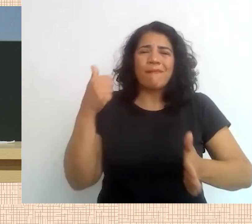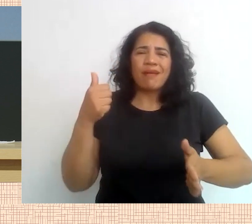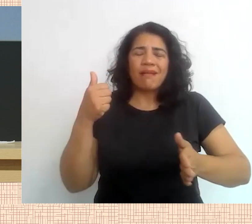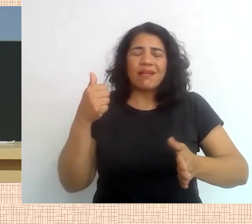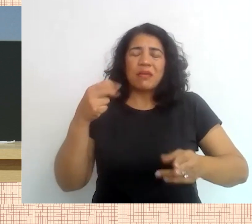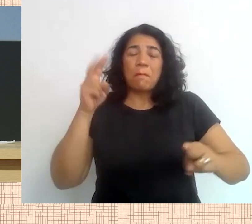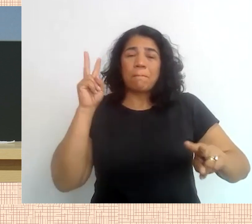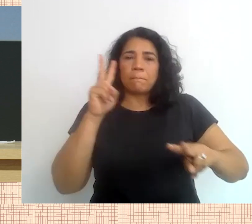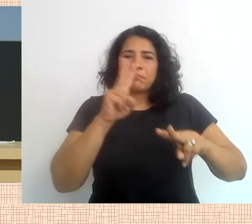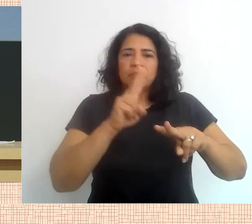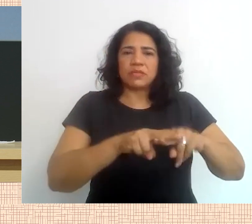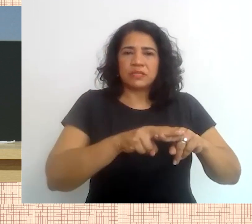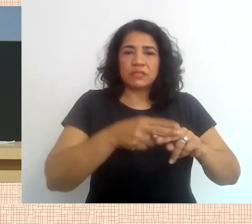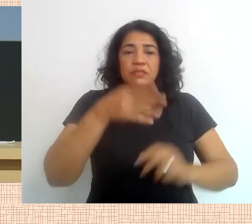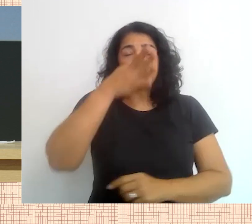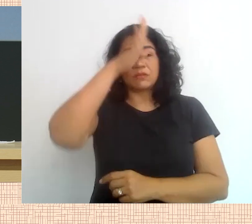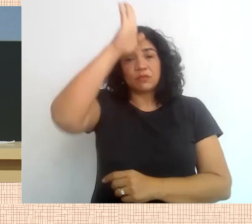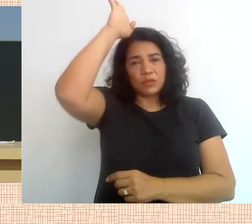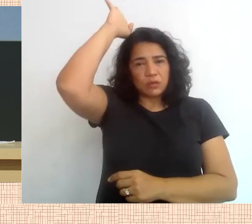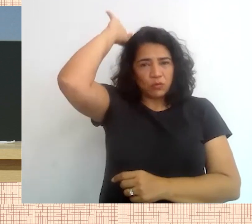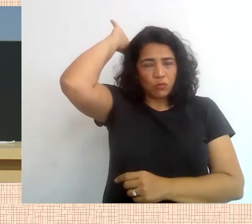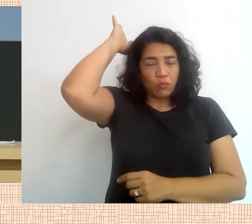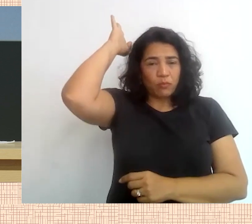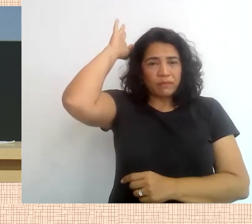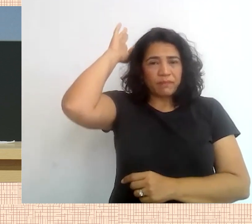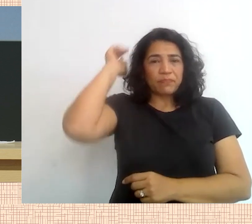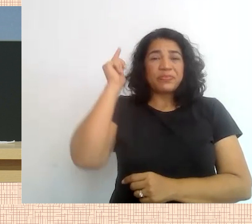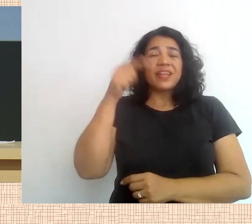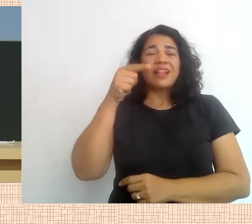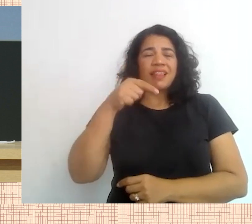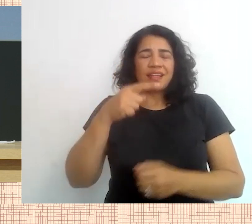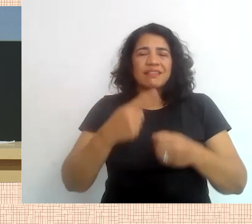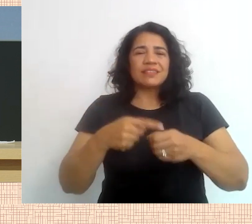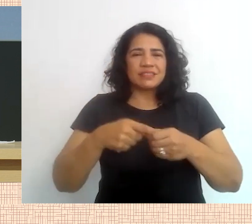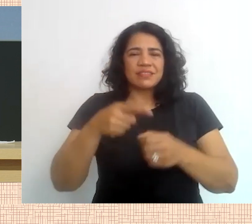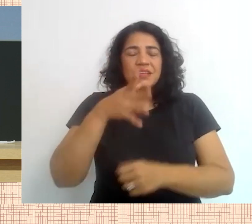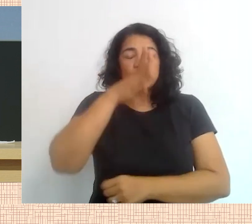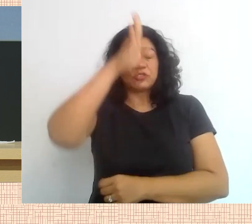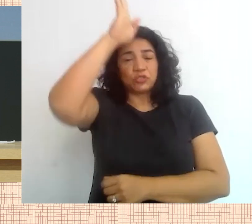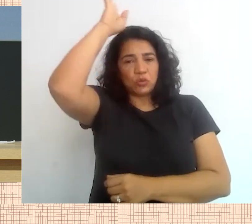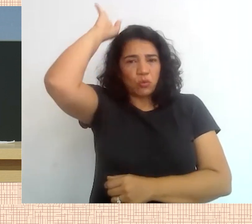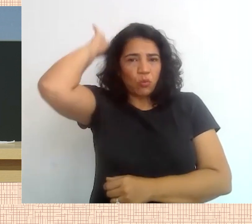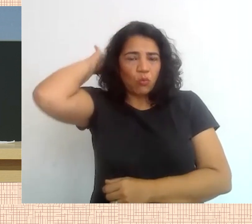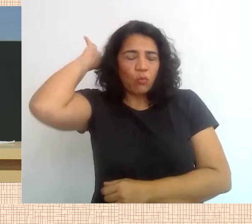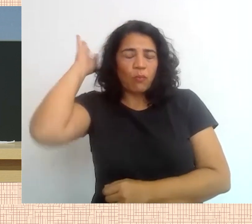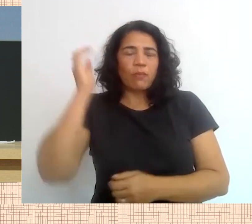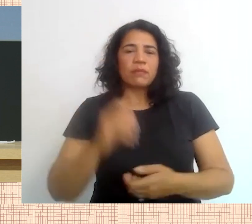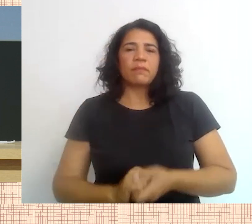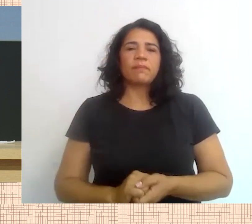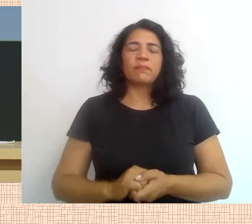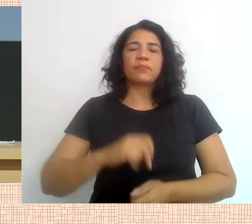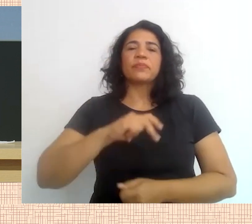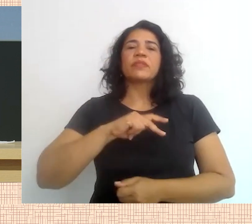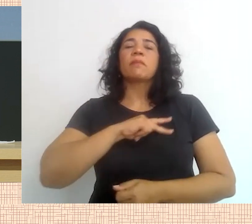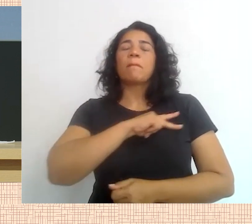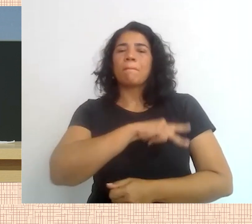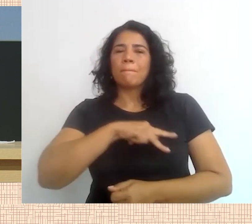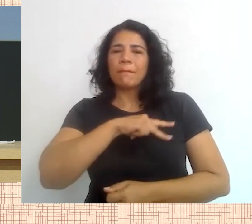soldado, ao seu lado, com algemas, E assim